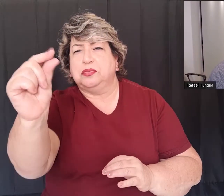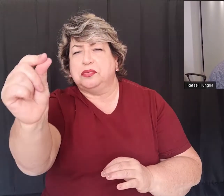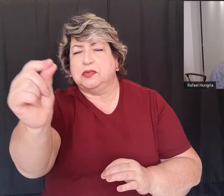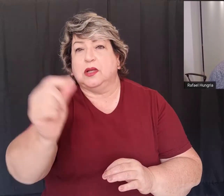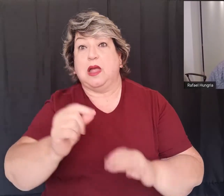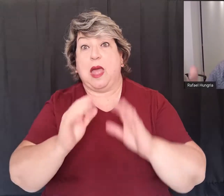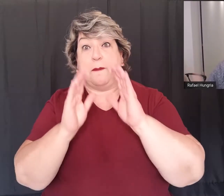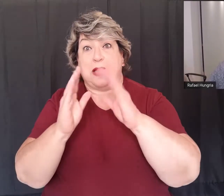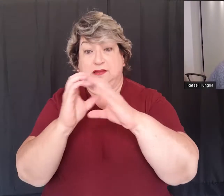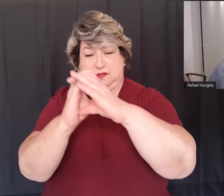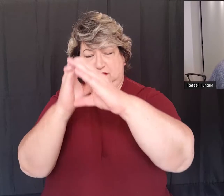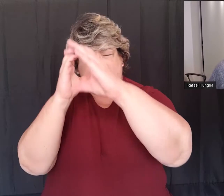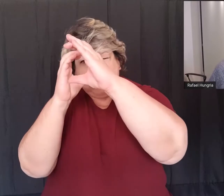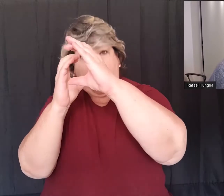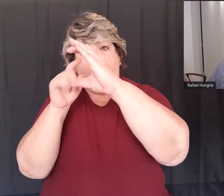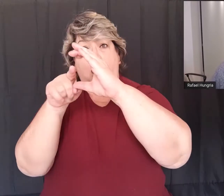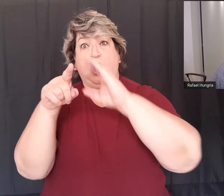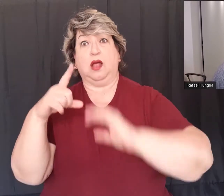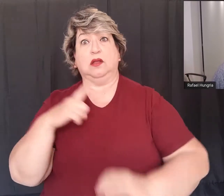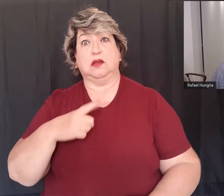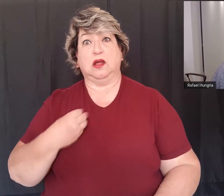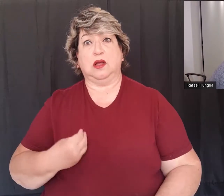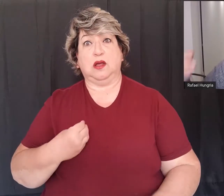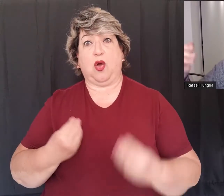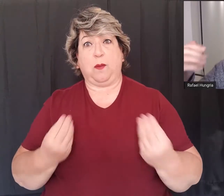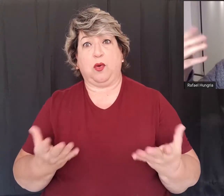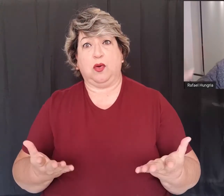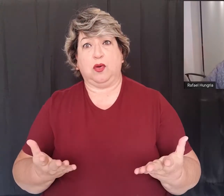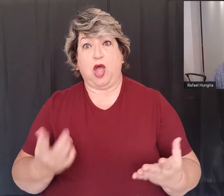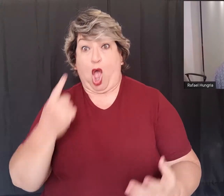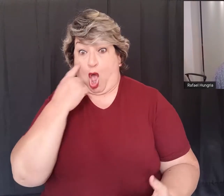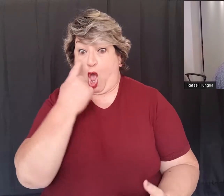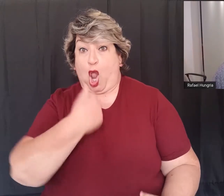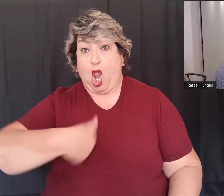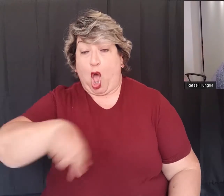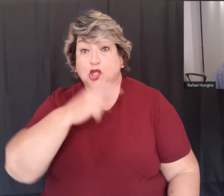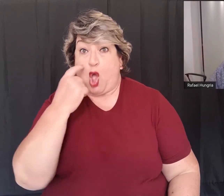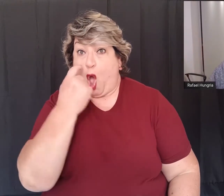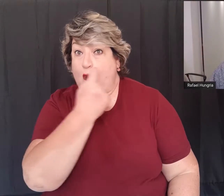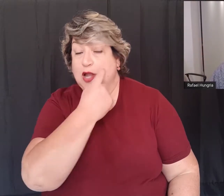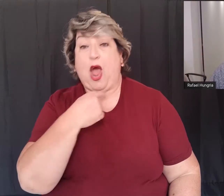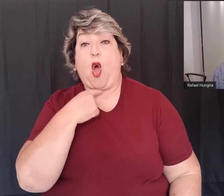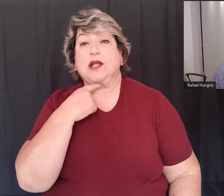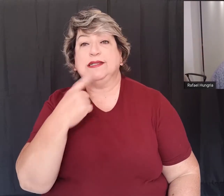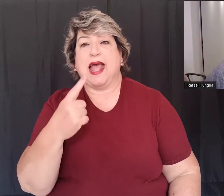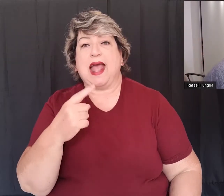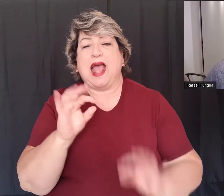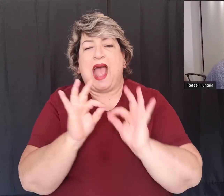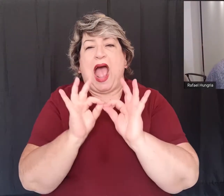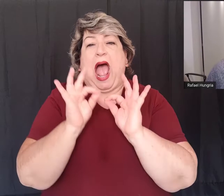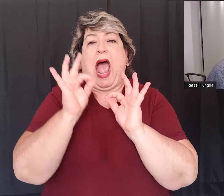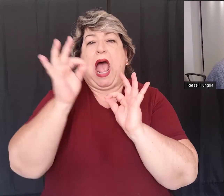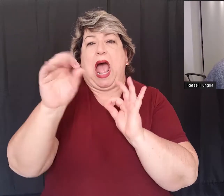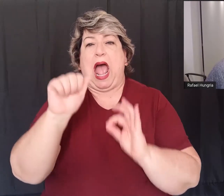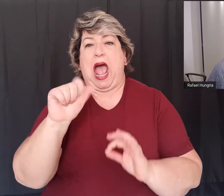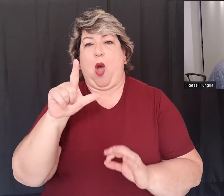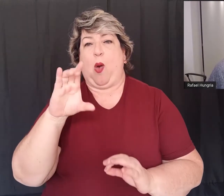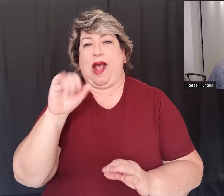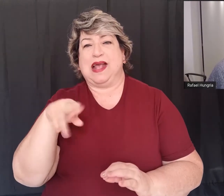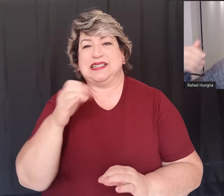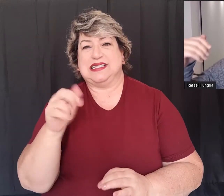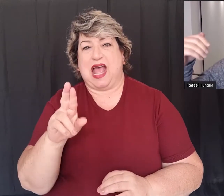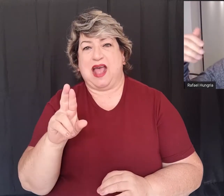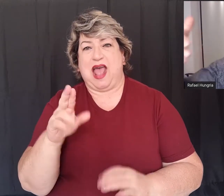no telescópio, o barco ainda estava lá, inteiro. Mas se ele estava sumindo a olho nu, como é que no telescópio a gente encontrava o barco na